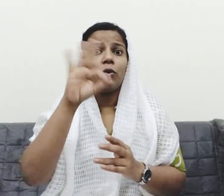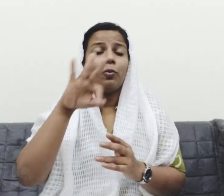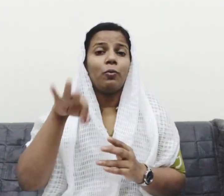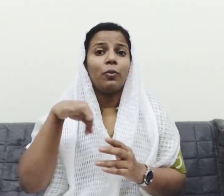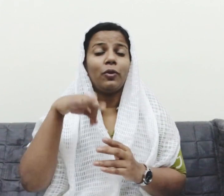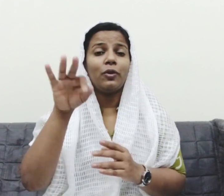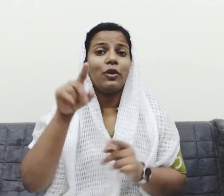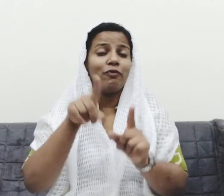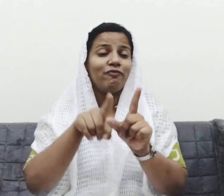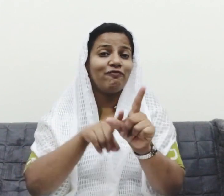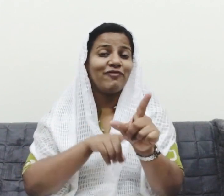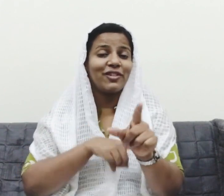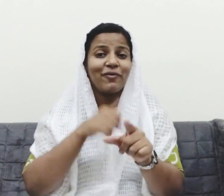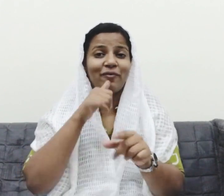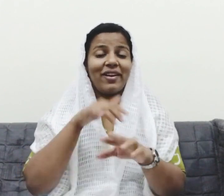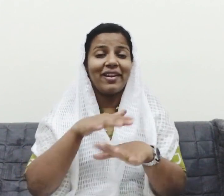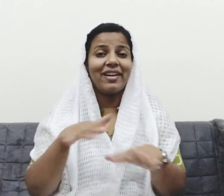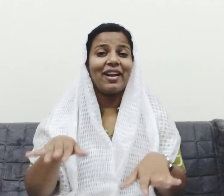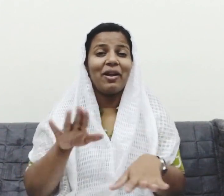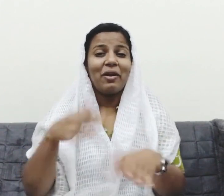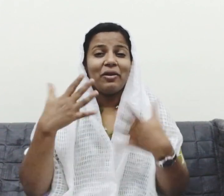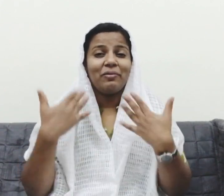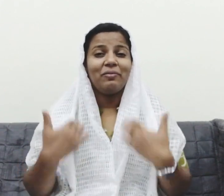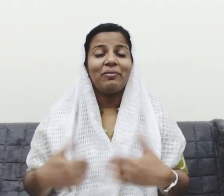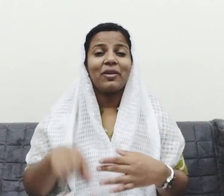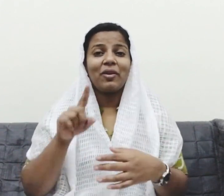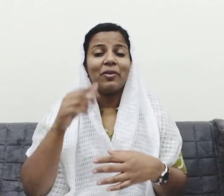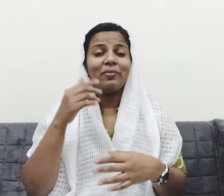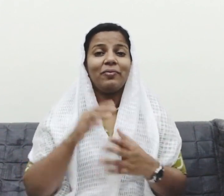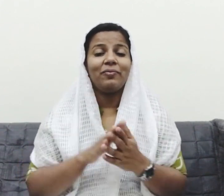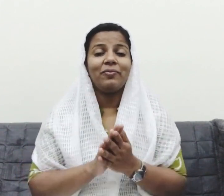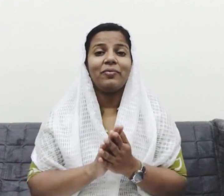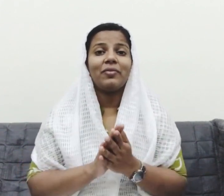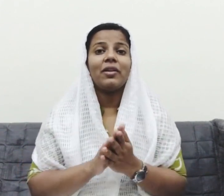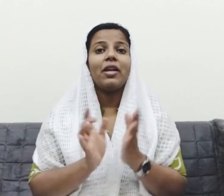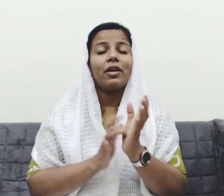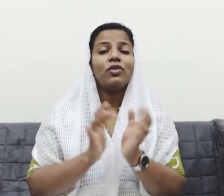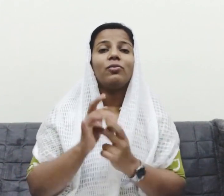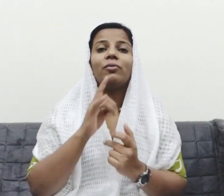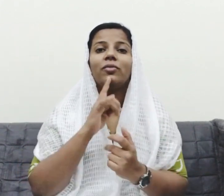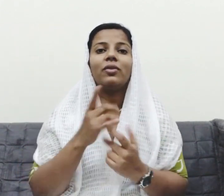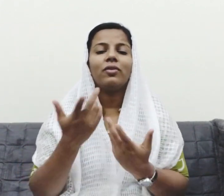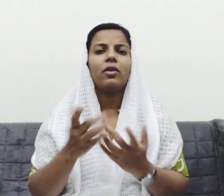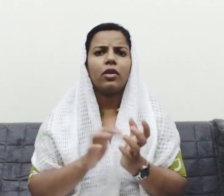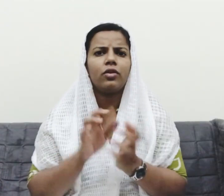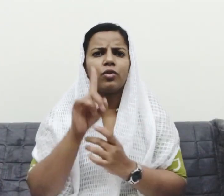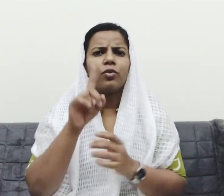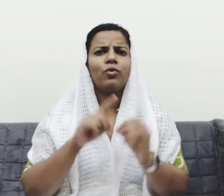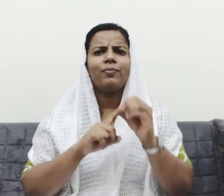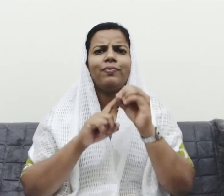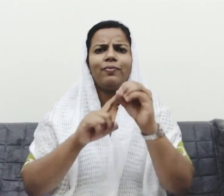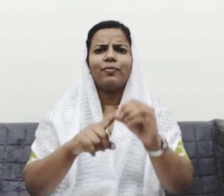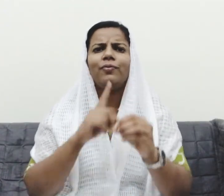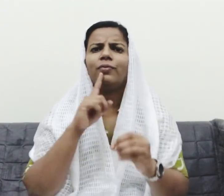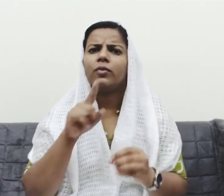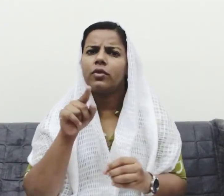38 സംവത്സരം കുളക്കരയിൽ കിടക്കുന്ന ആ തളർവാദ രോഗിയോടെ നമ്മുടെ കർത്താവായ യേശു ക്രിസ്തു ചോദിച്ച ഒരു ചോദ്യമുണ്ട്,